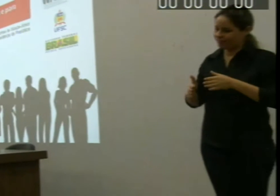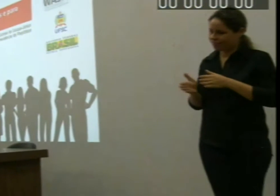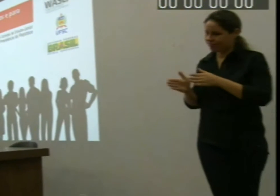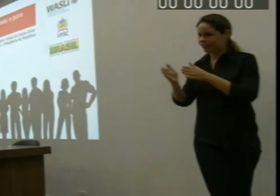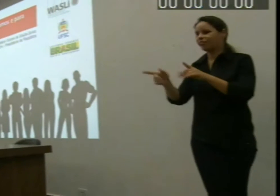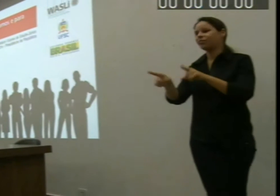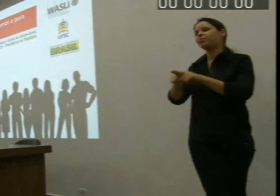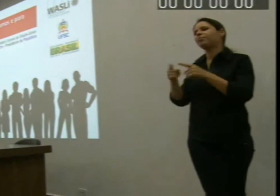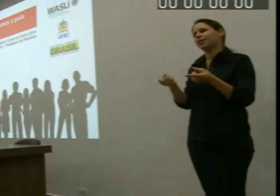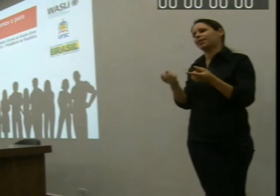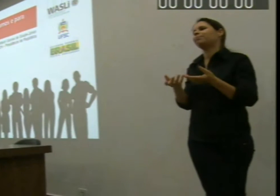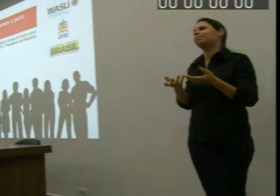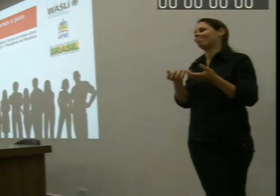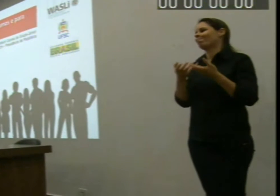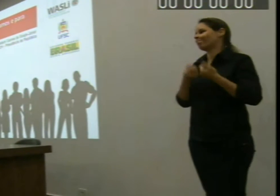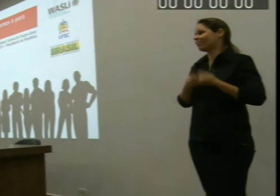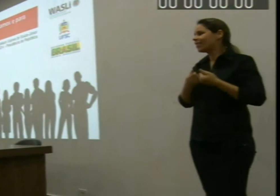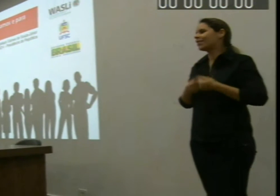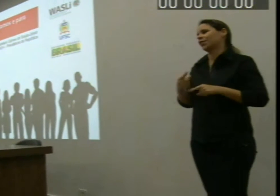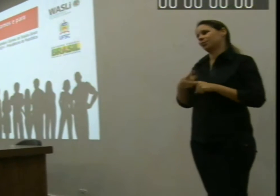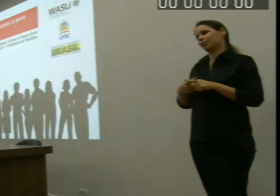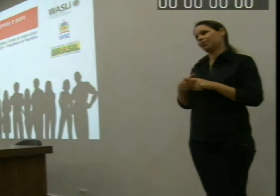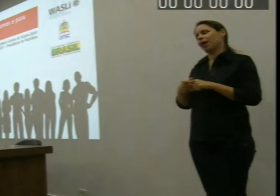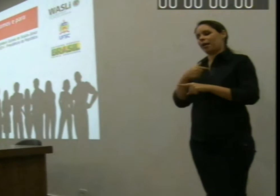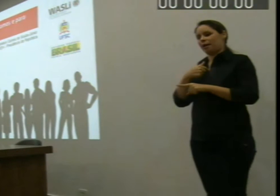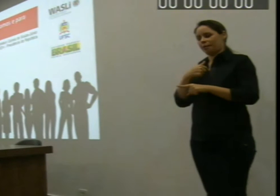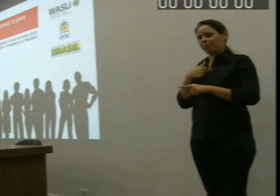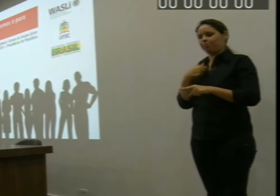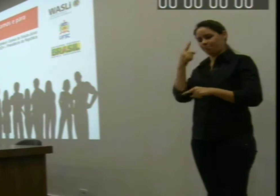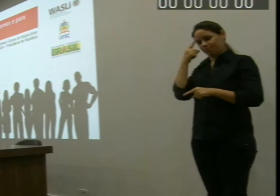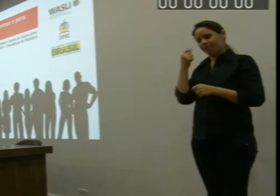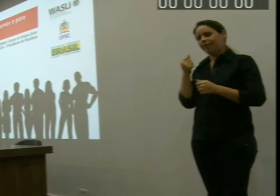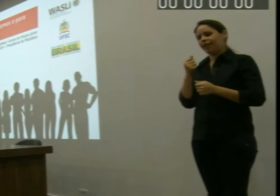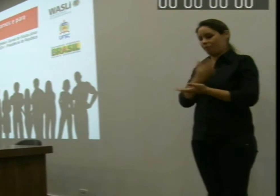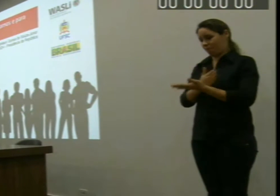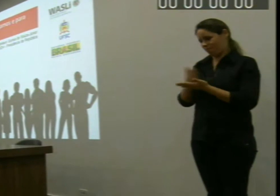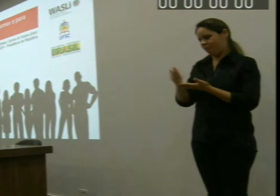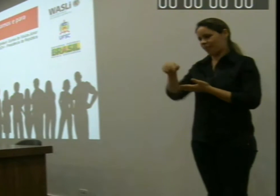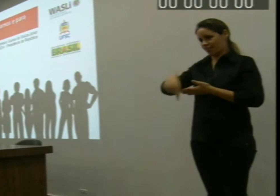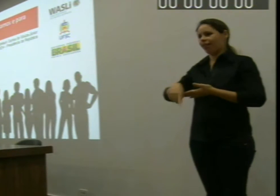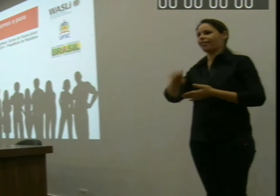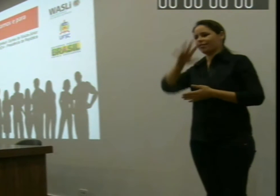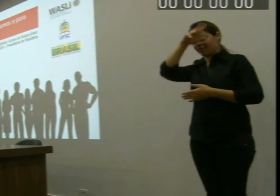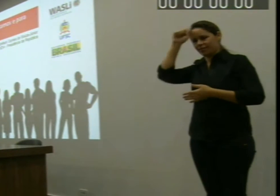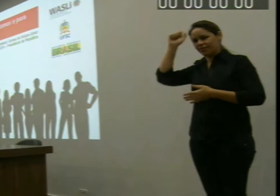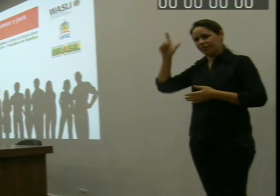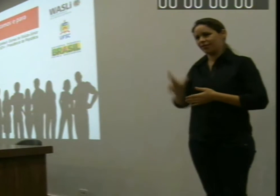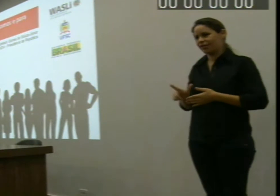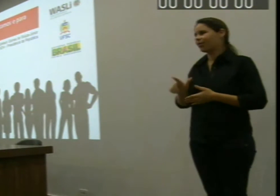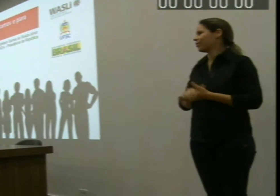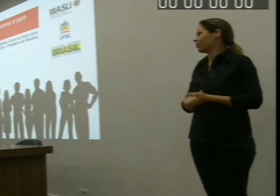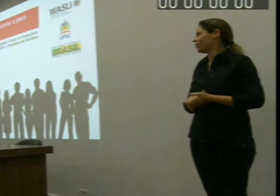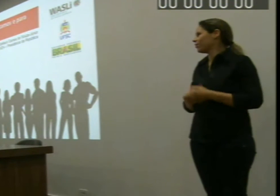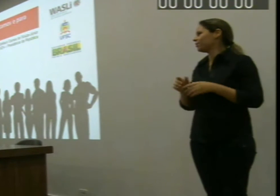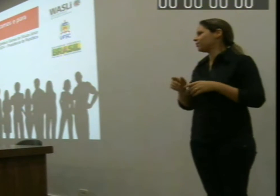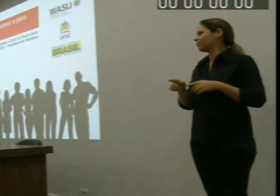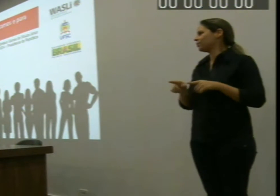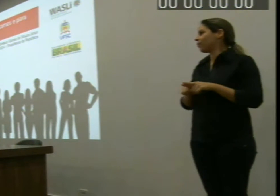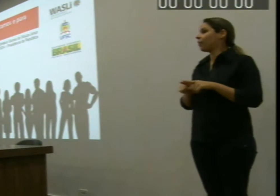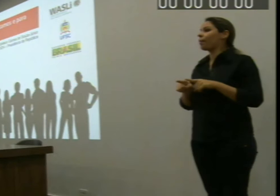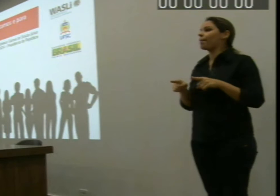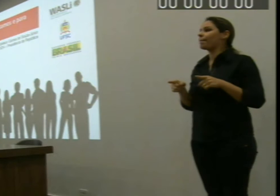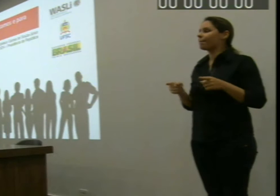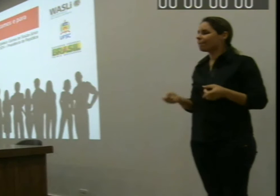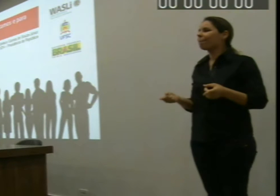eu admito que a minha carreira começou aqui eu comecei eu não aprendi língua cinais aqui no mato gros do Sul mas